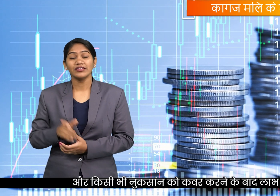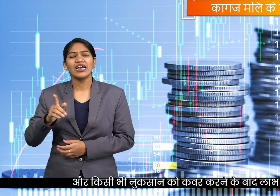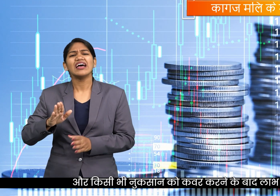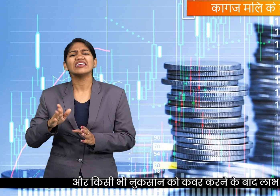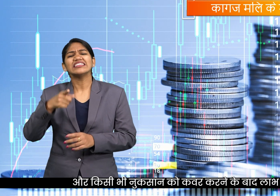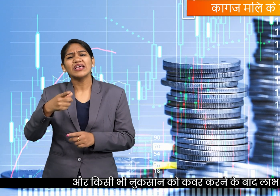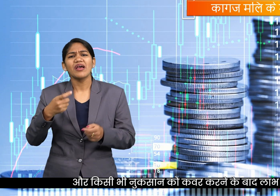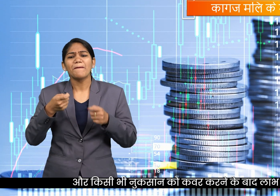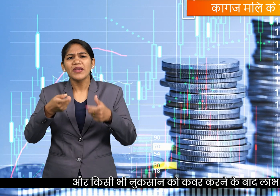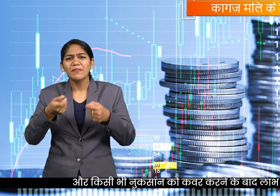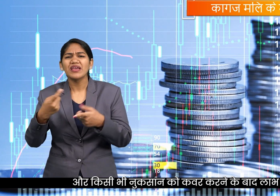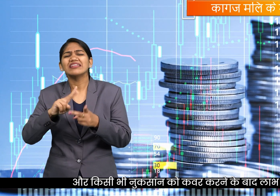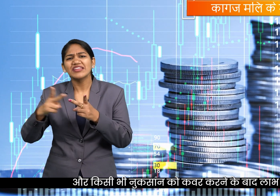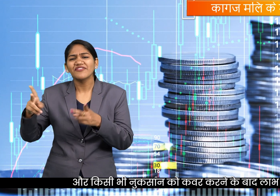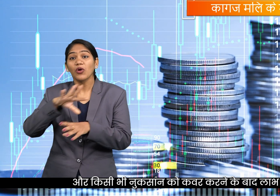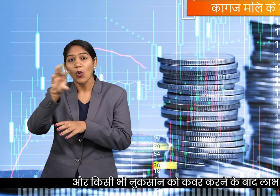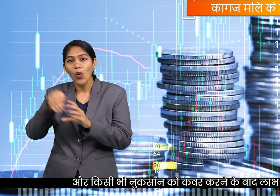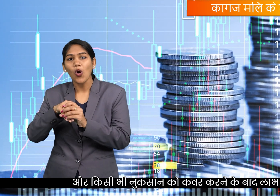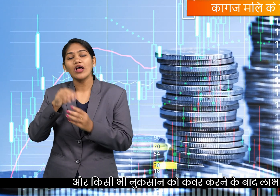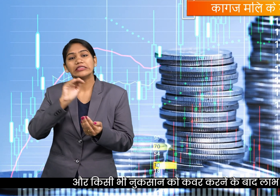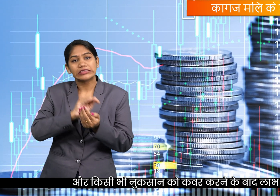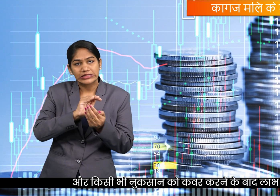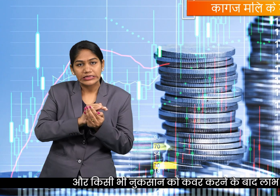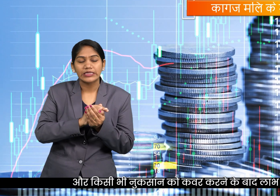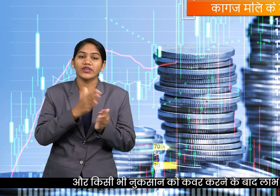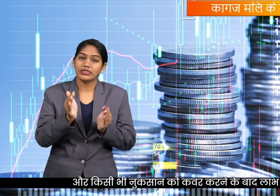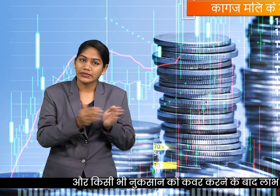के बाद लाभ रखते हैं।